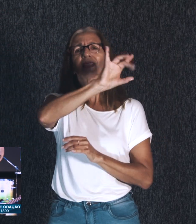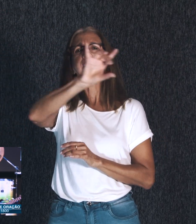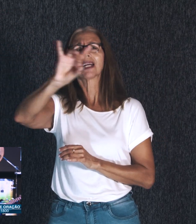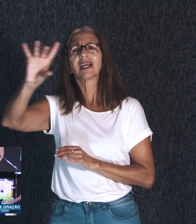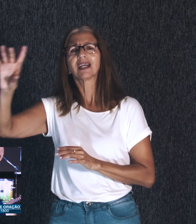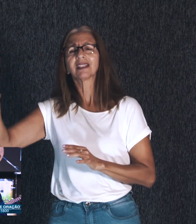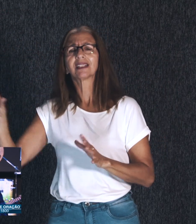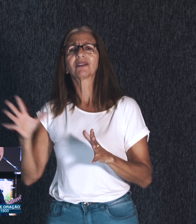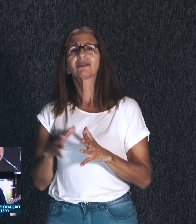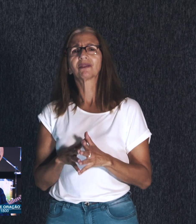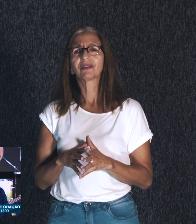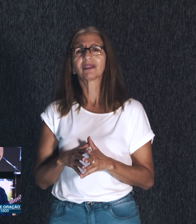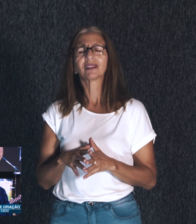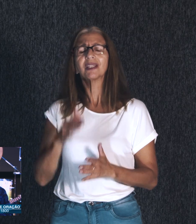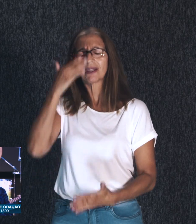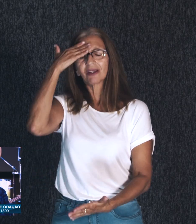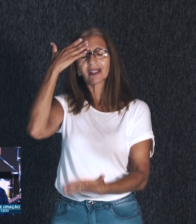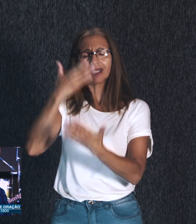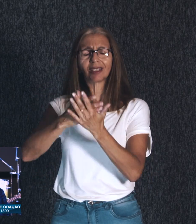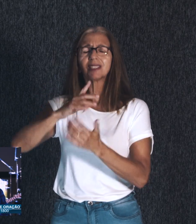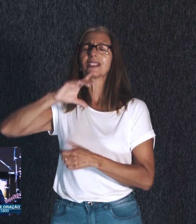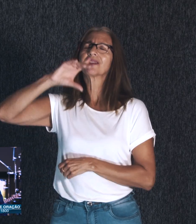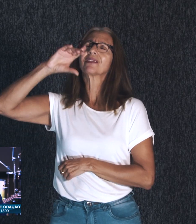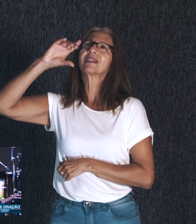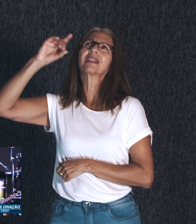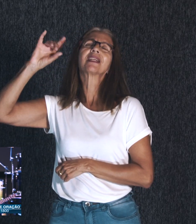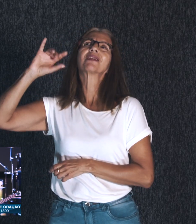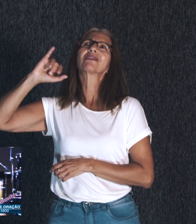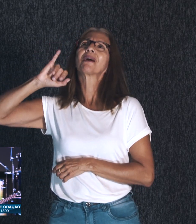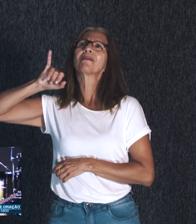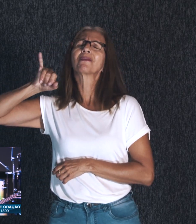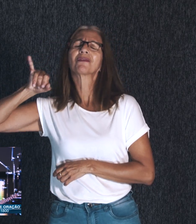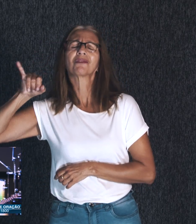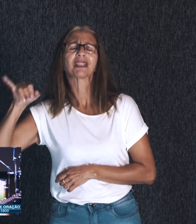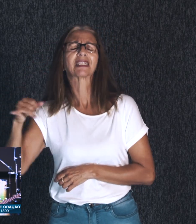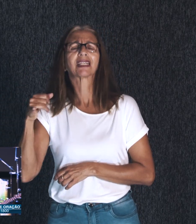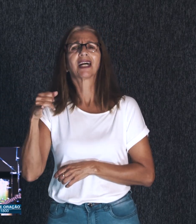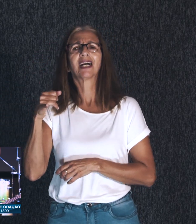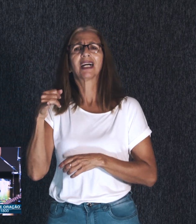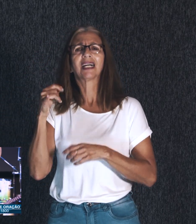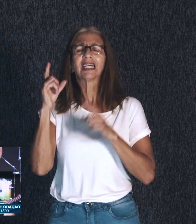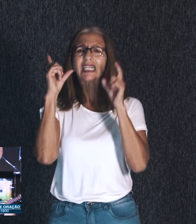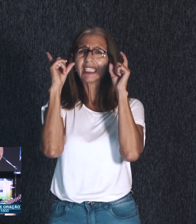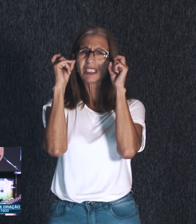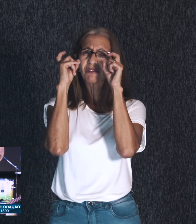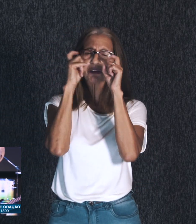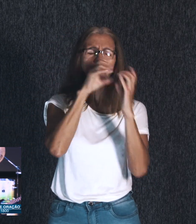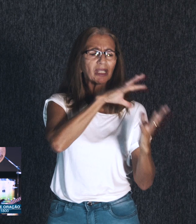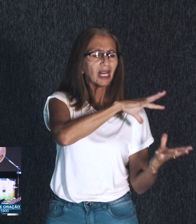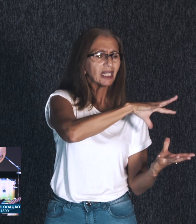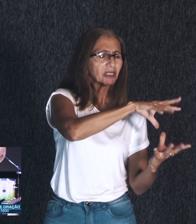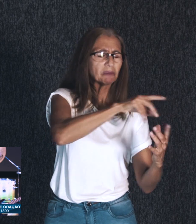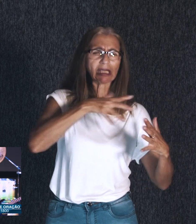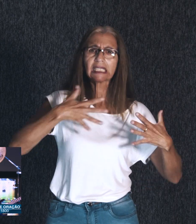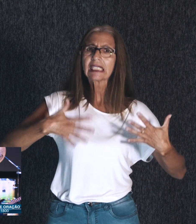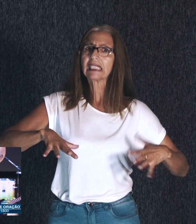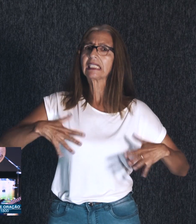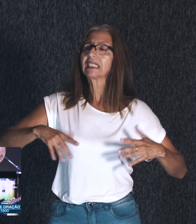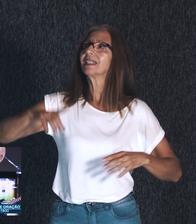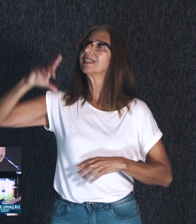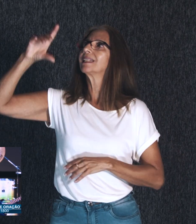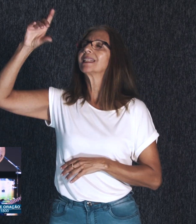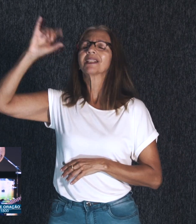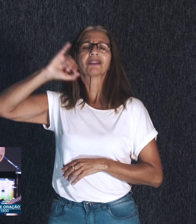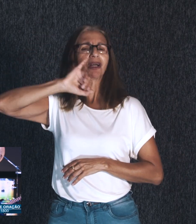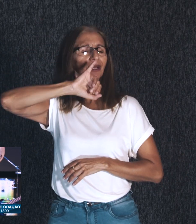que Deus vai realizar coisas grandes nesse tempo de caos, de dor e tribulação. Deus vai realizar coisas grandes na sua